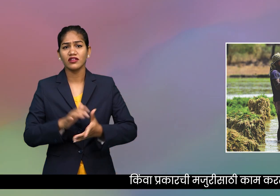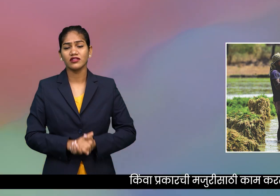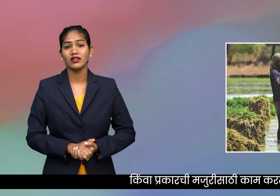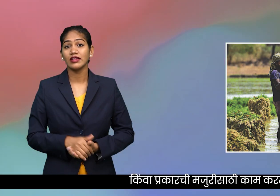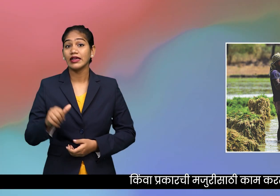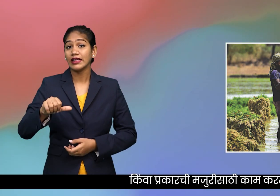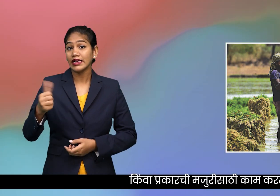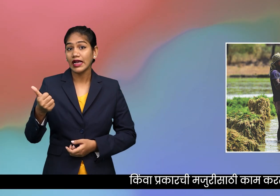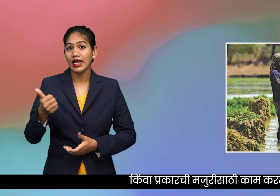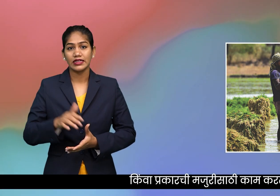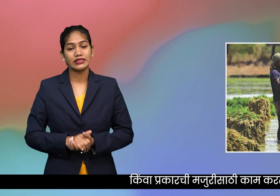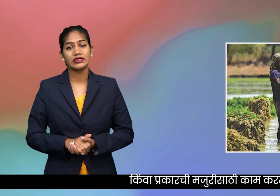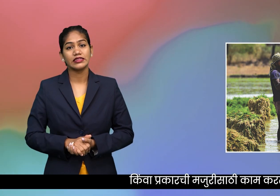किंवा प्रकारच्या मजुरीसाठी काम करतात.